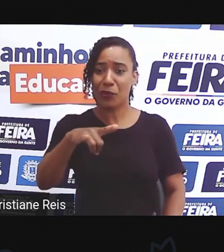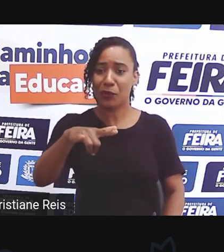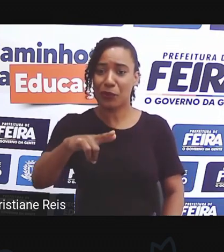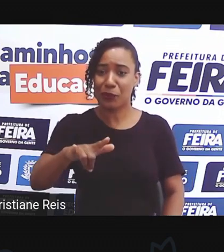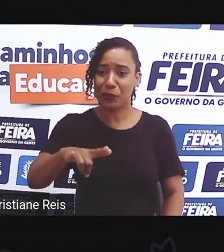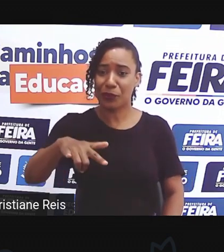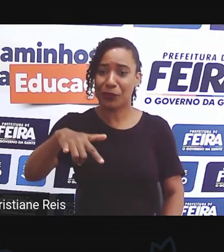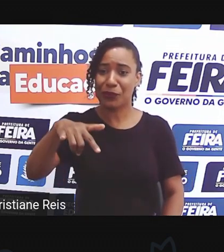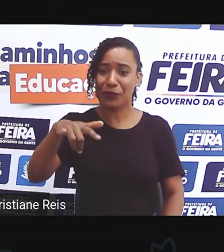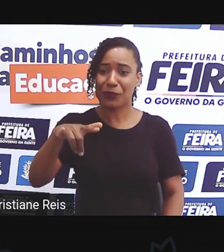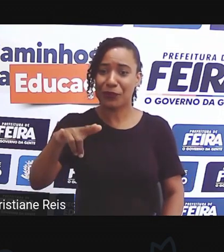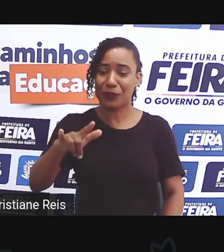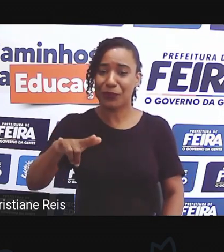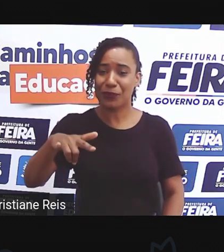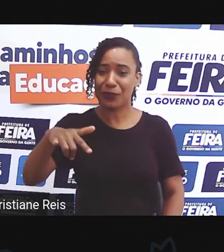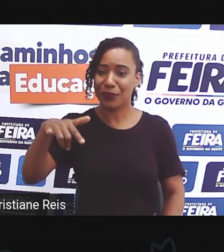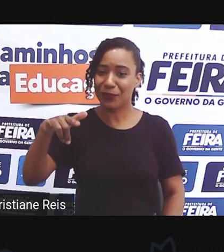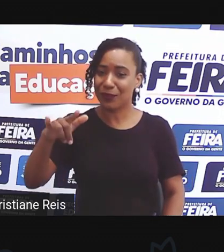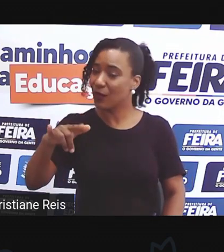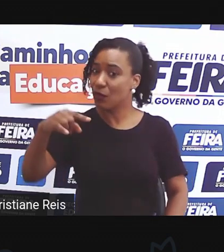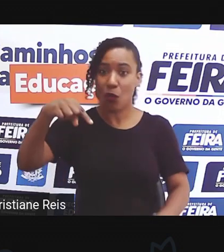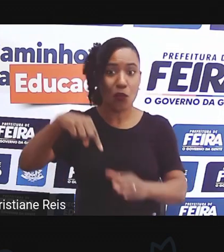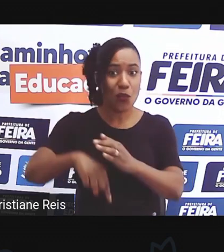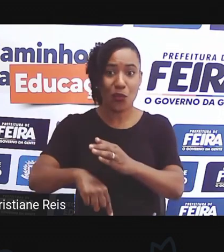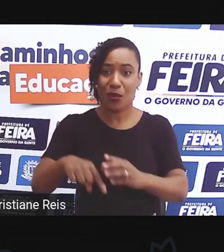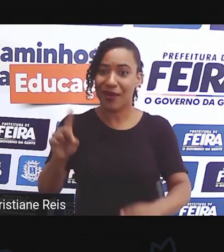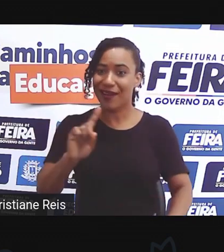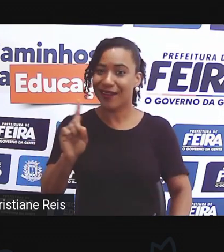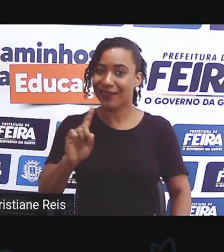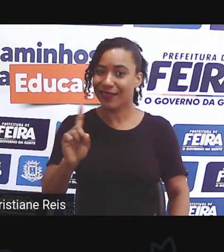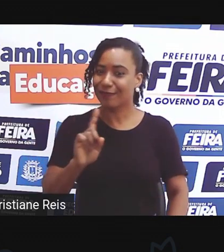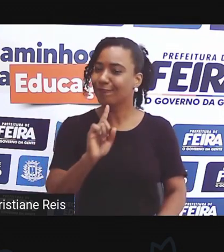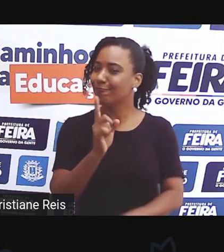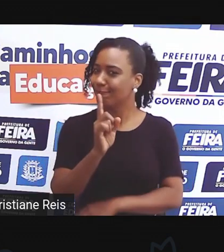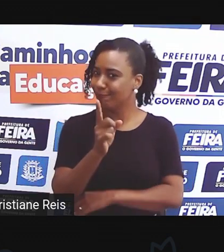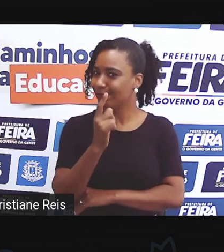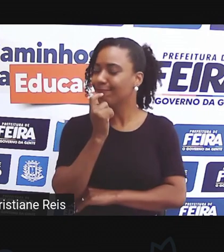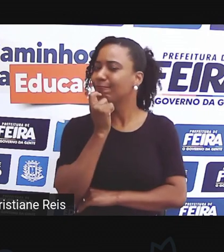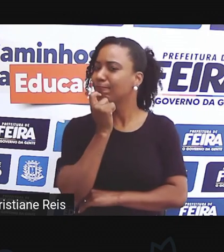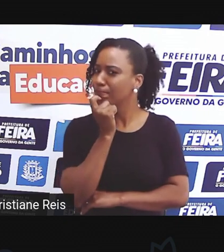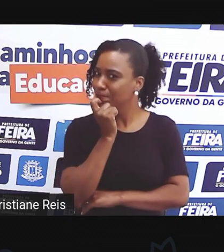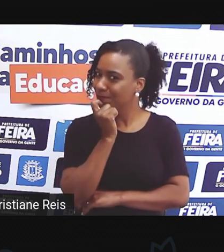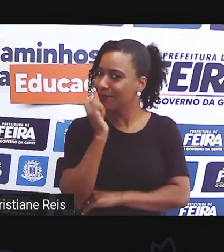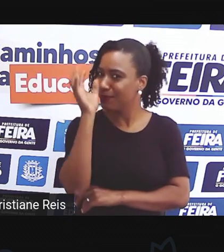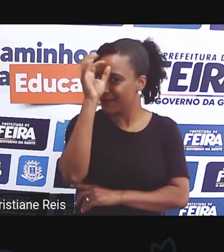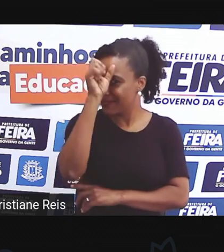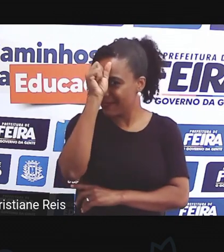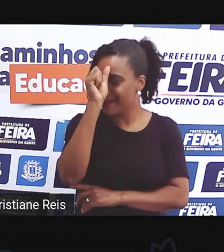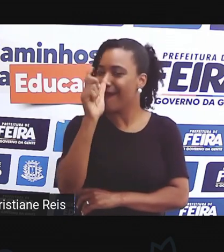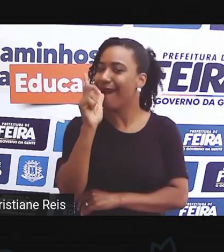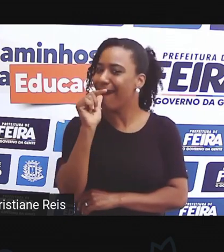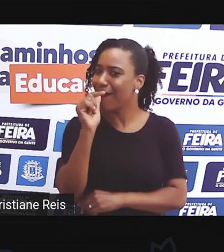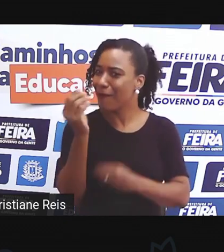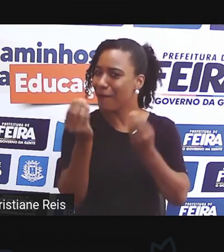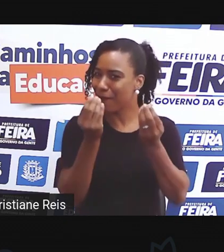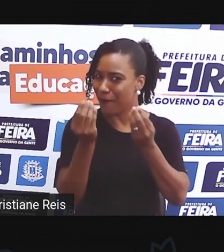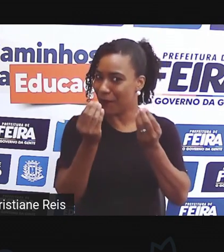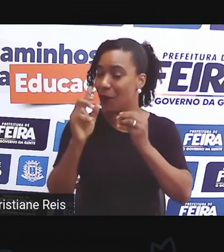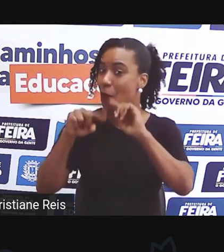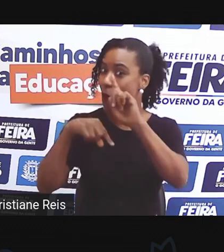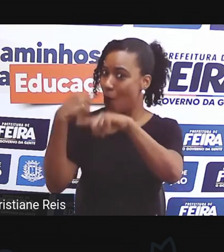água. O que será, hein? Tem coisas para a gente aprender mais sobre a água, mas isso vai ficar